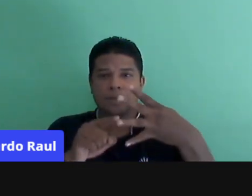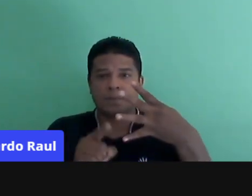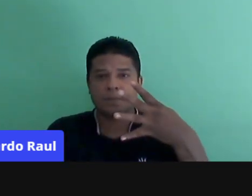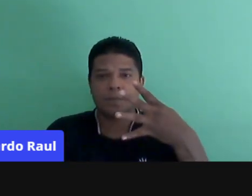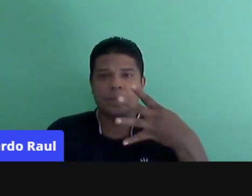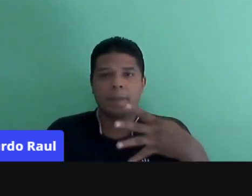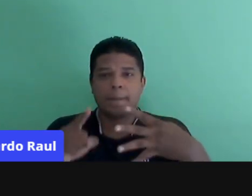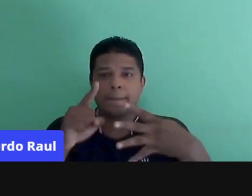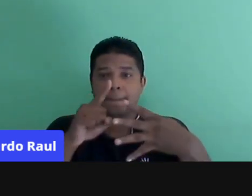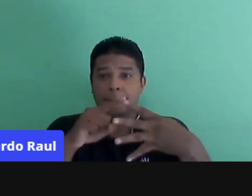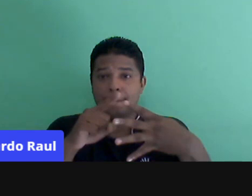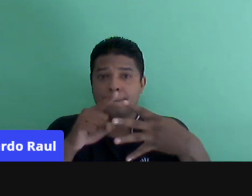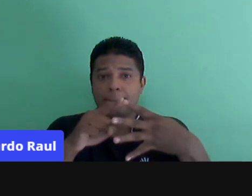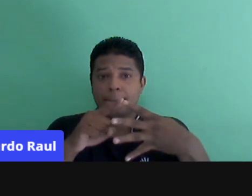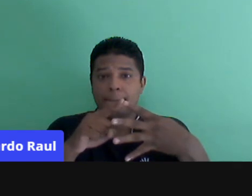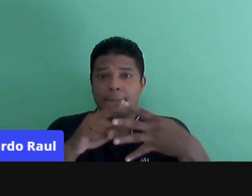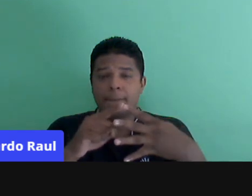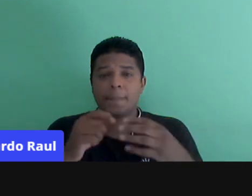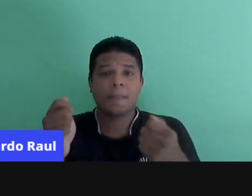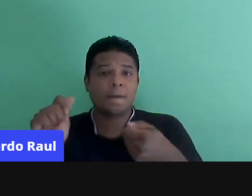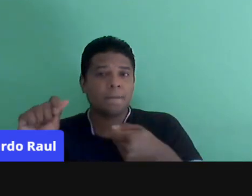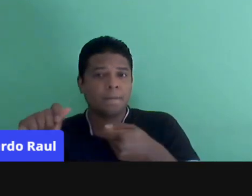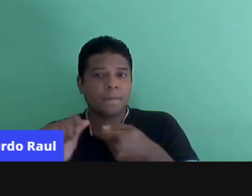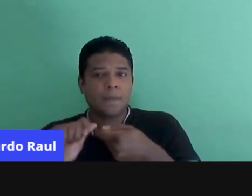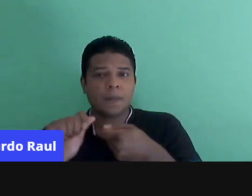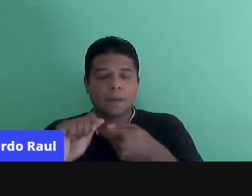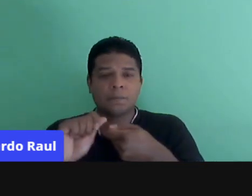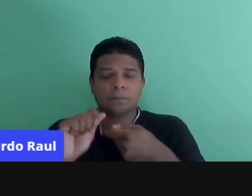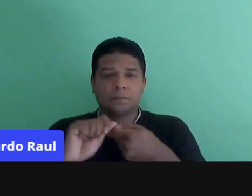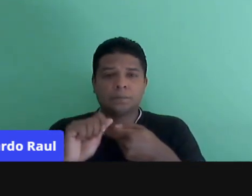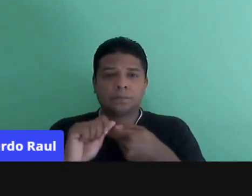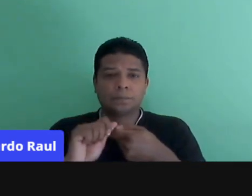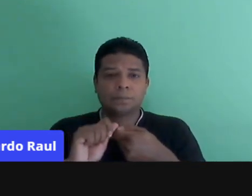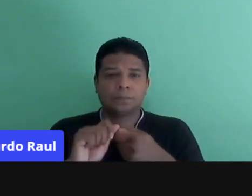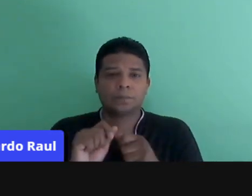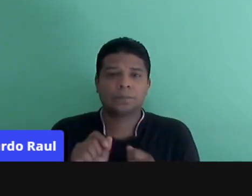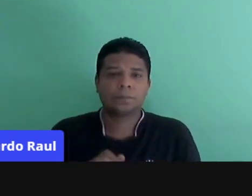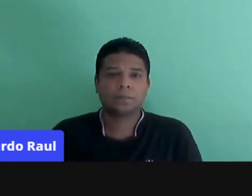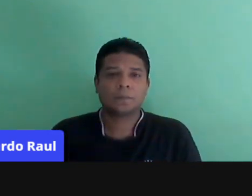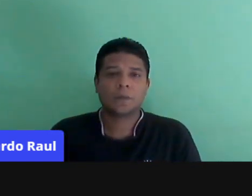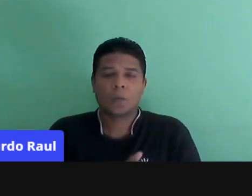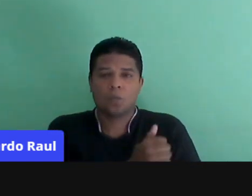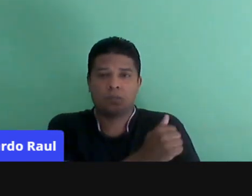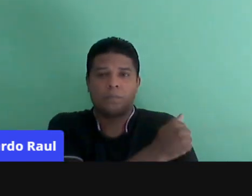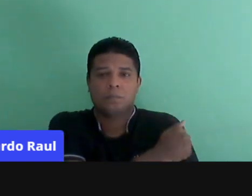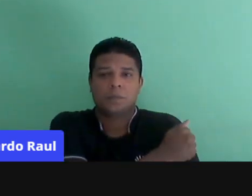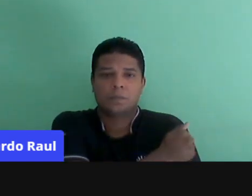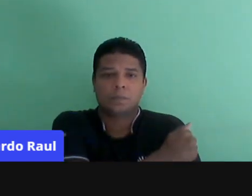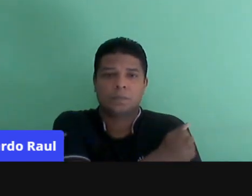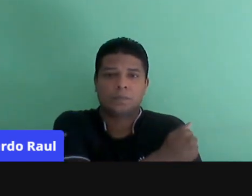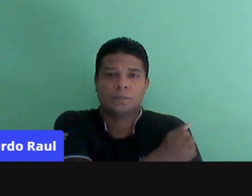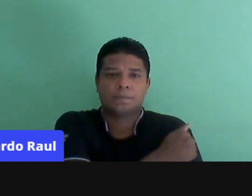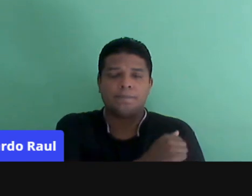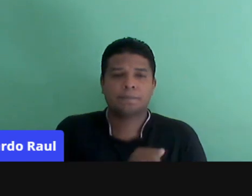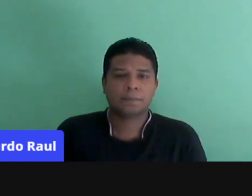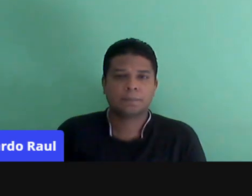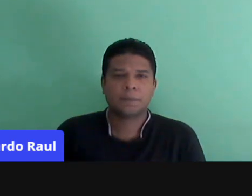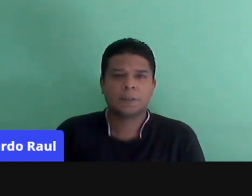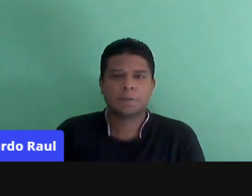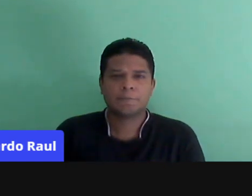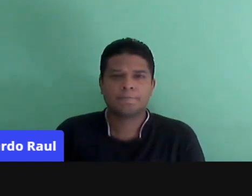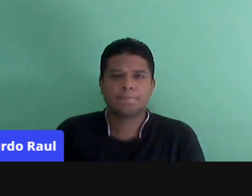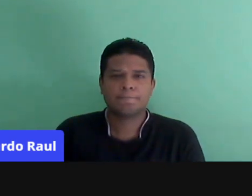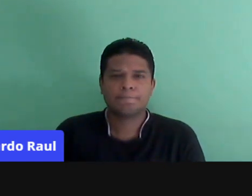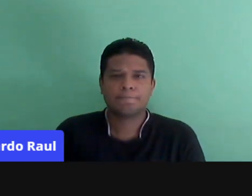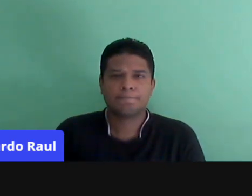primeira fase é a fase de ação, né? A fase de ação seria a fase que o aluno toma conhecimento da